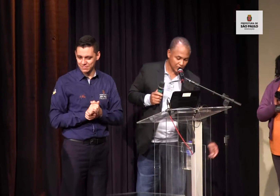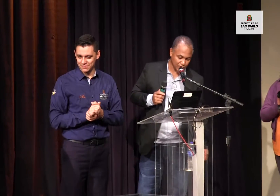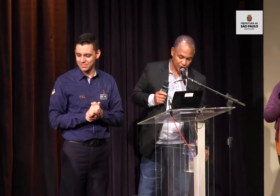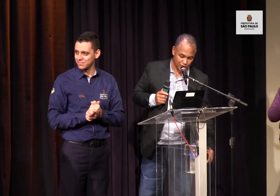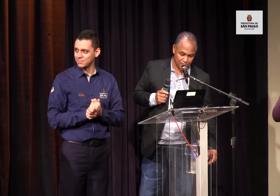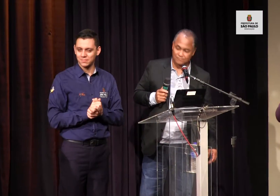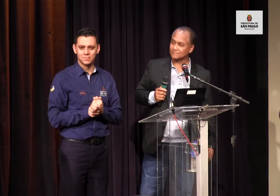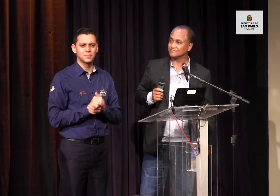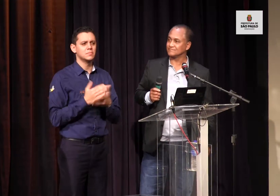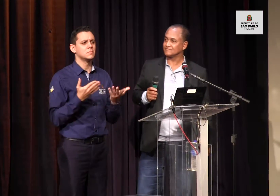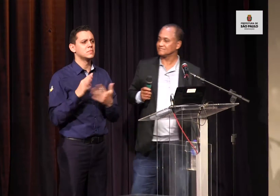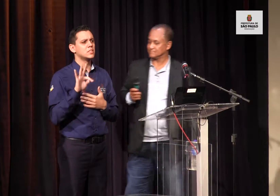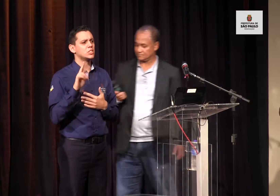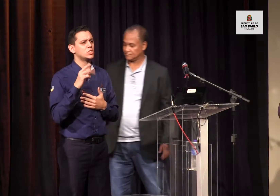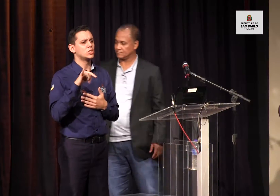a solução